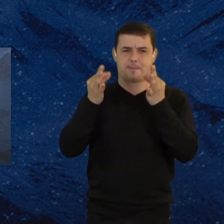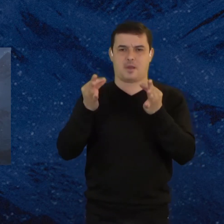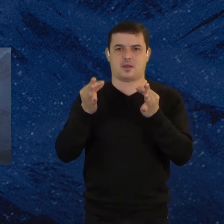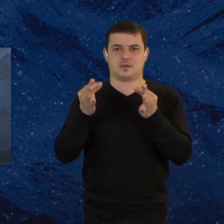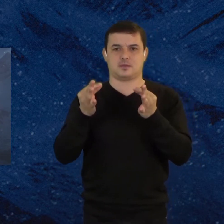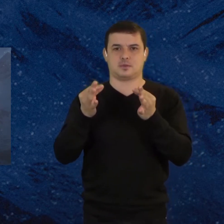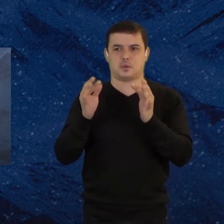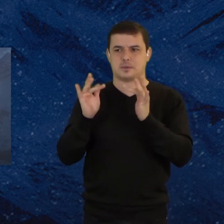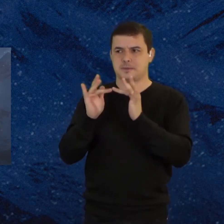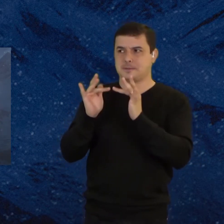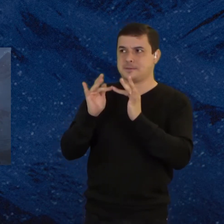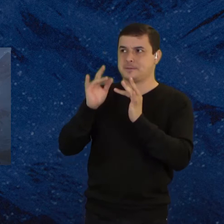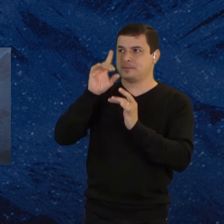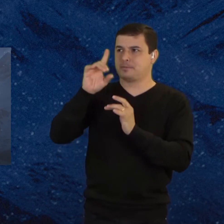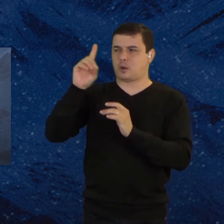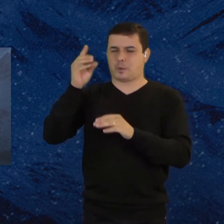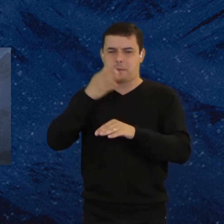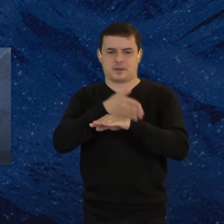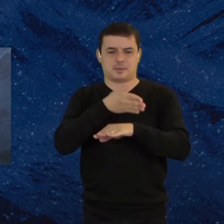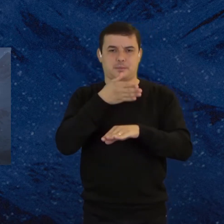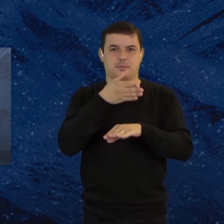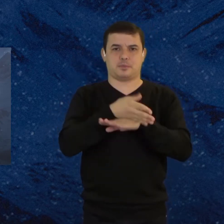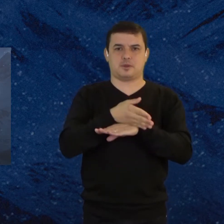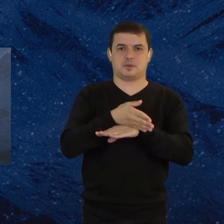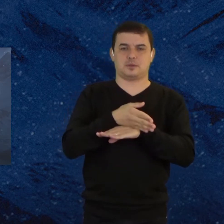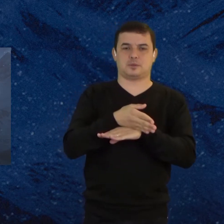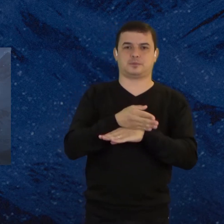conectados, participando